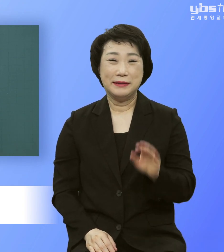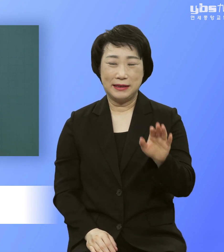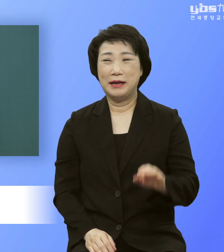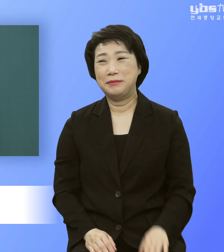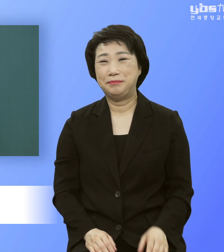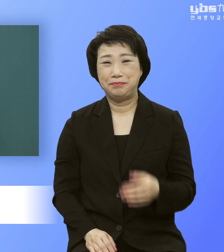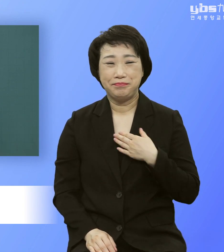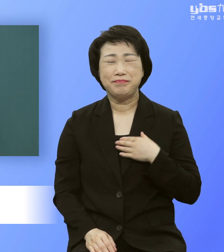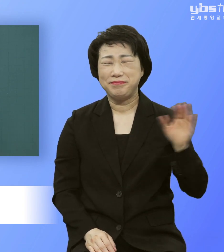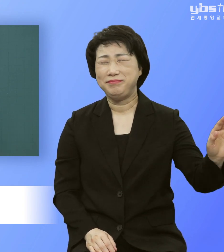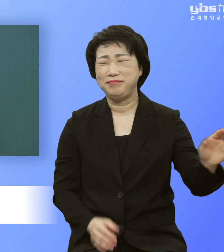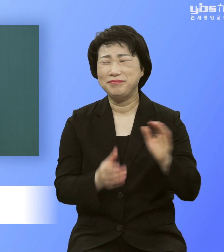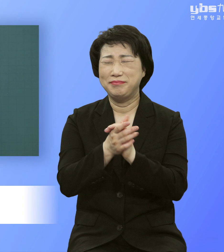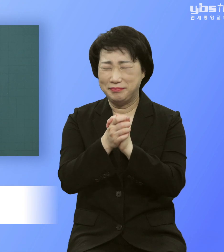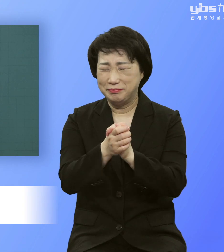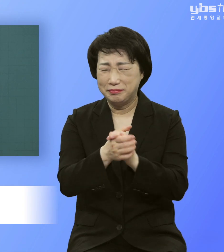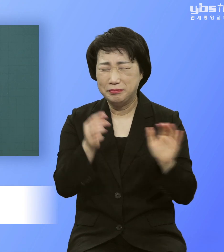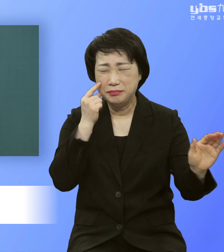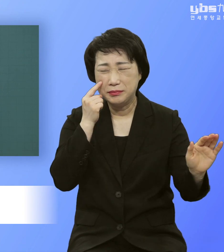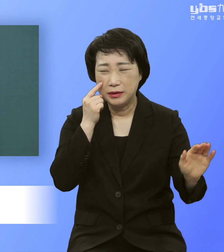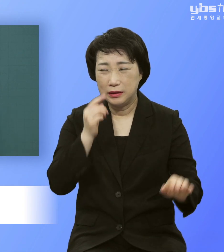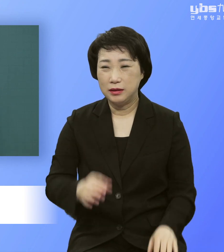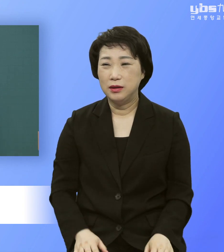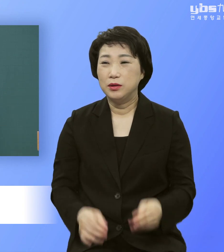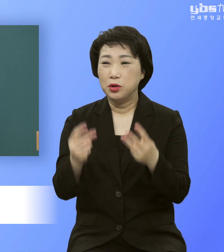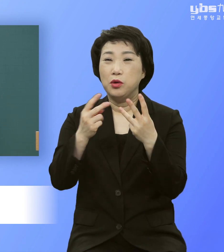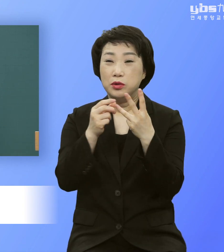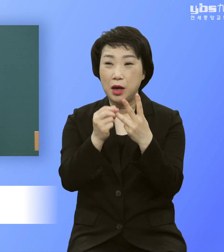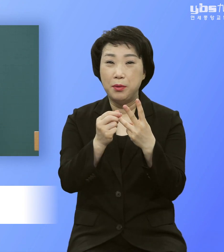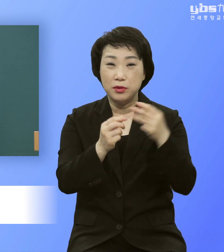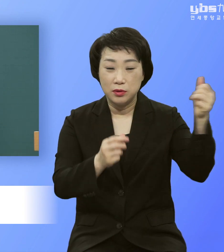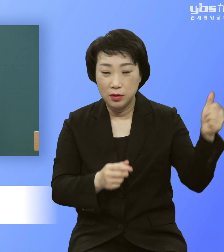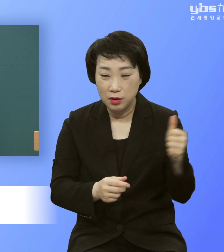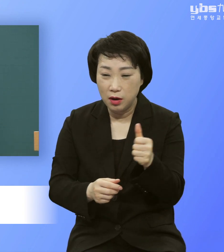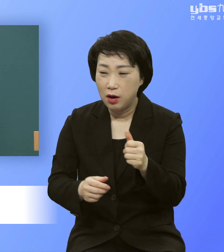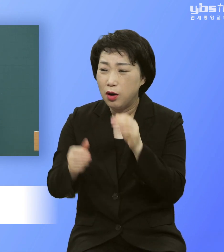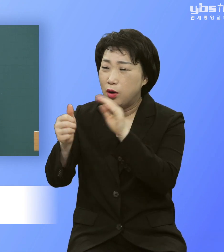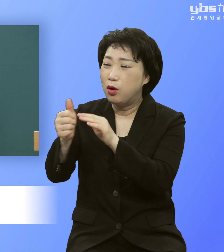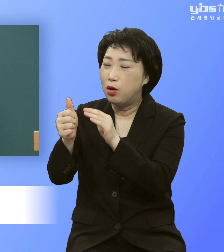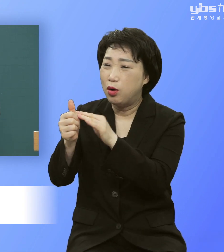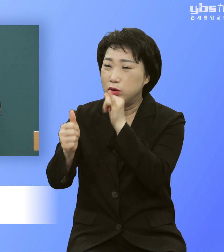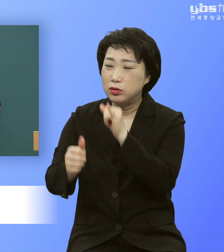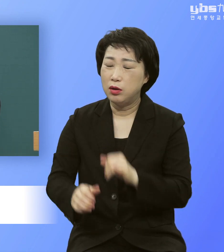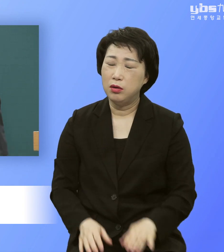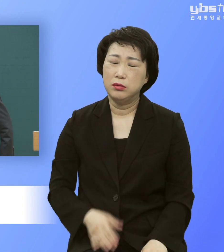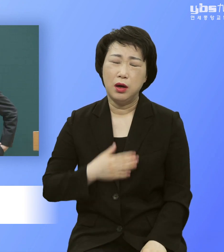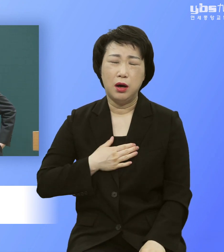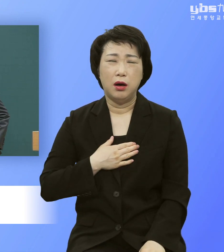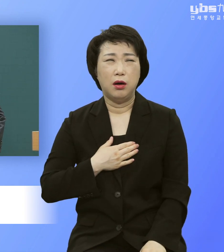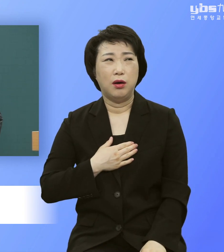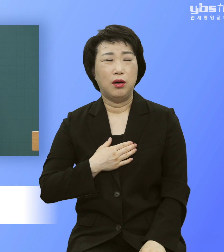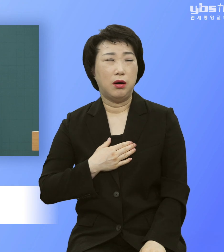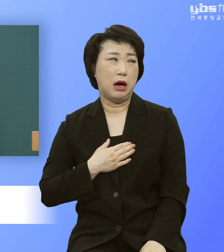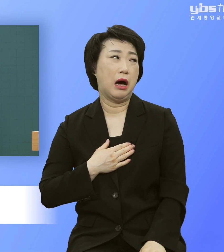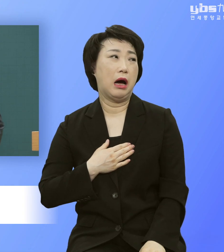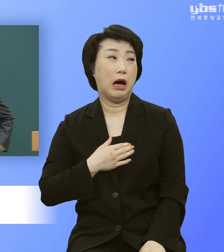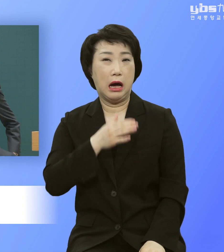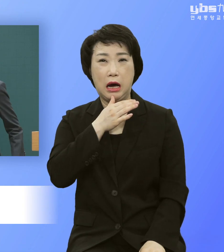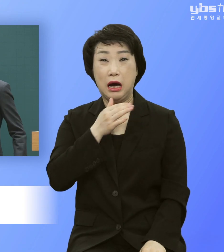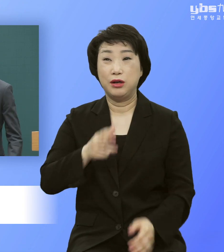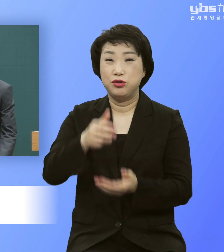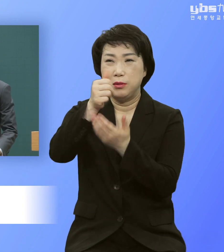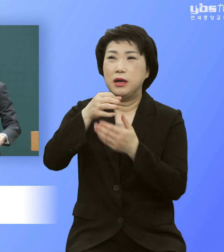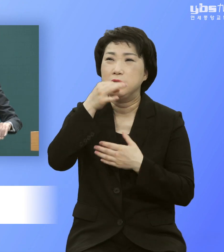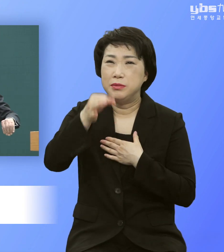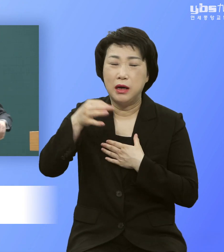그래도 기도가 자꾸. 세 번째 또 그래. 이게 주의 음성이구나. 그리고